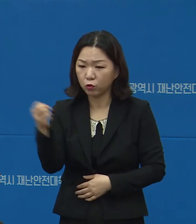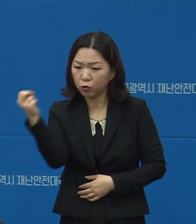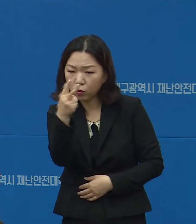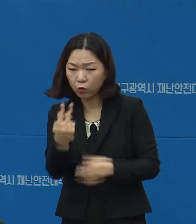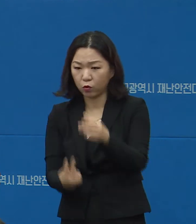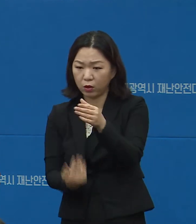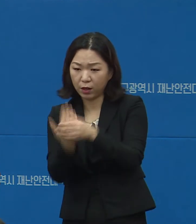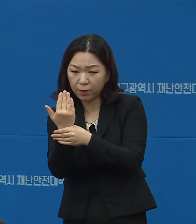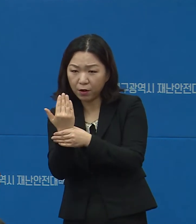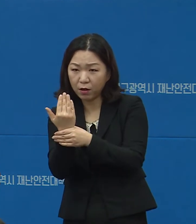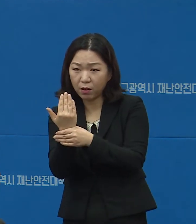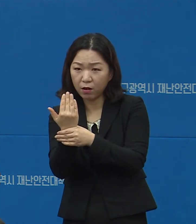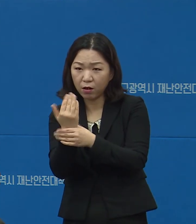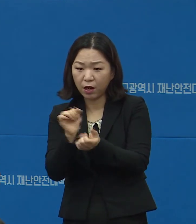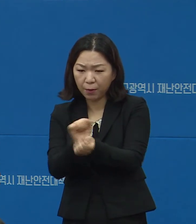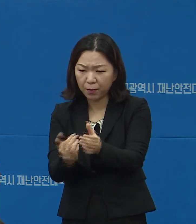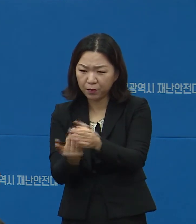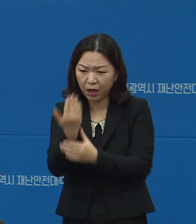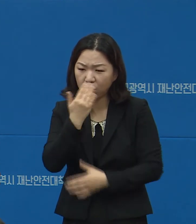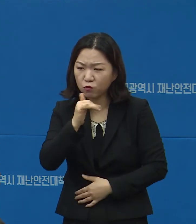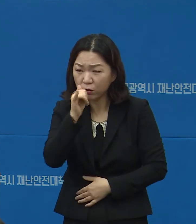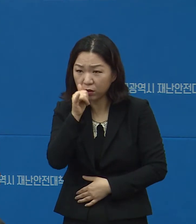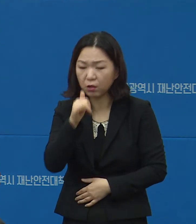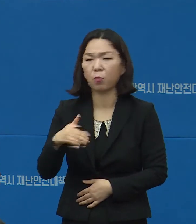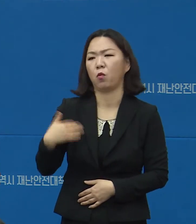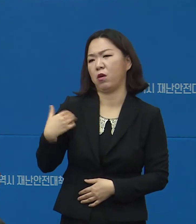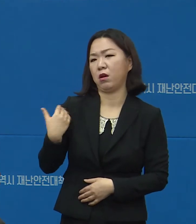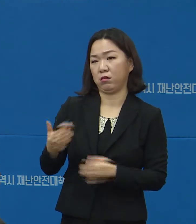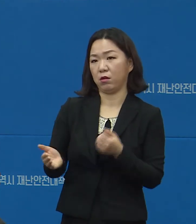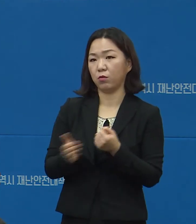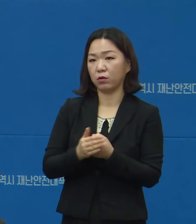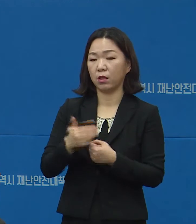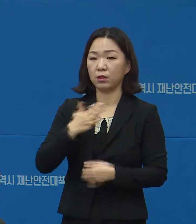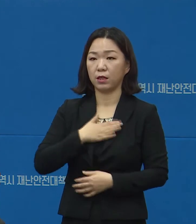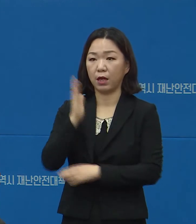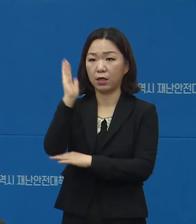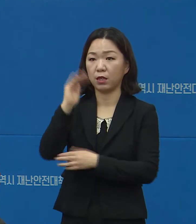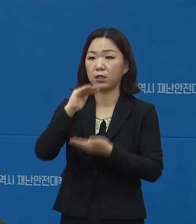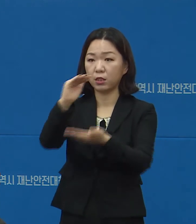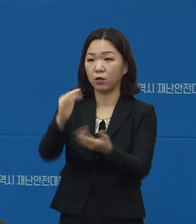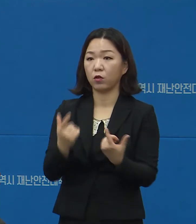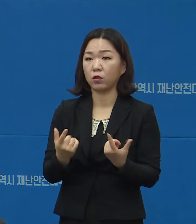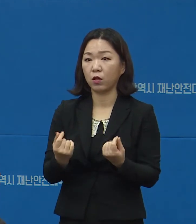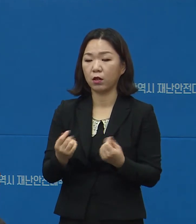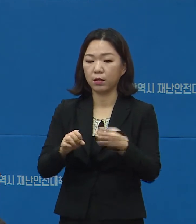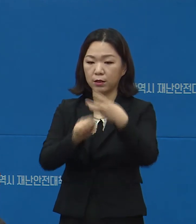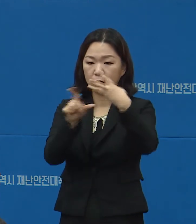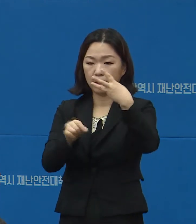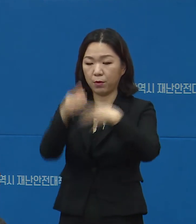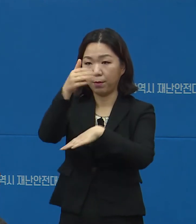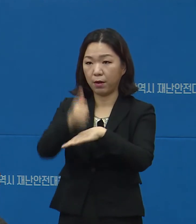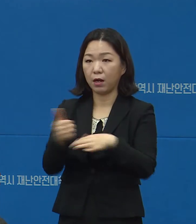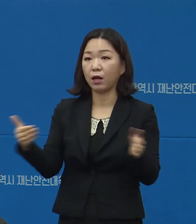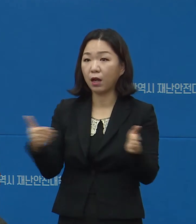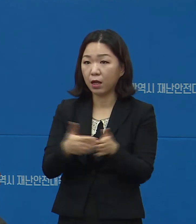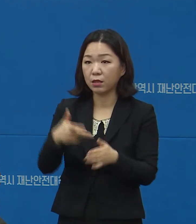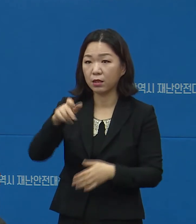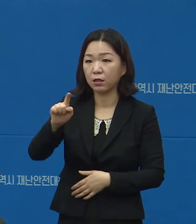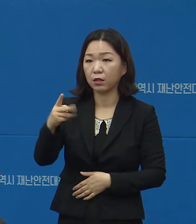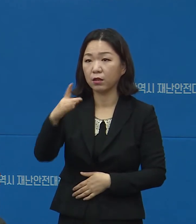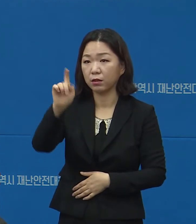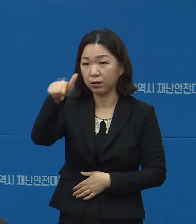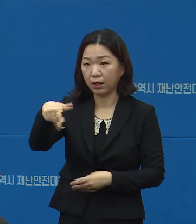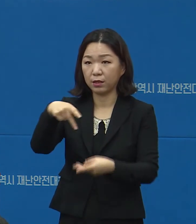일어날지 모르는 상황이기 때문에 지금 제가 오늘 말씀드렸듯이 3월 말까지는 컨택센터